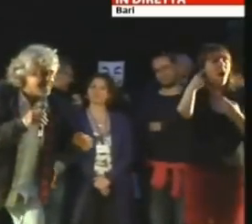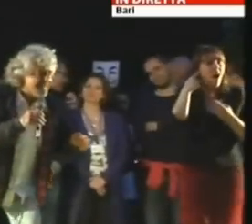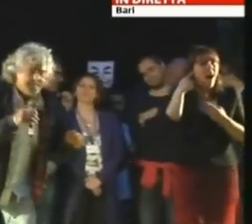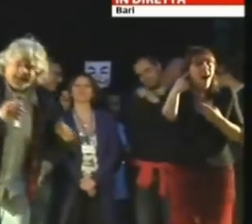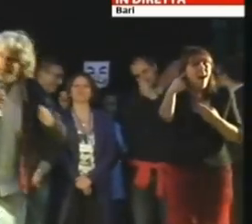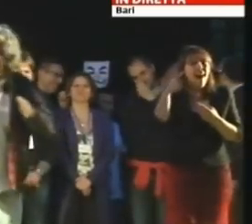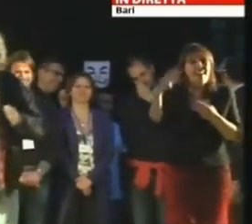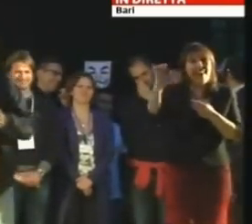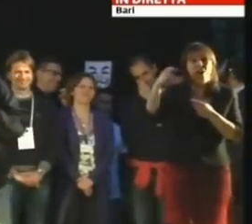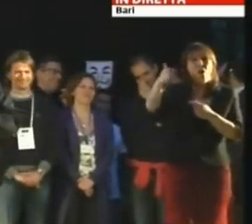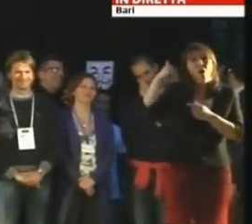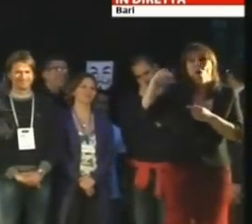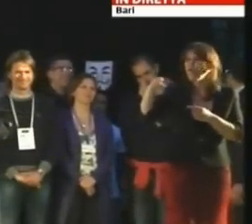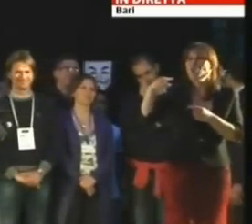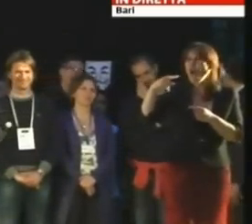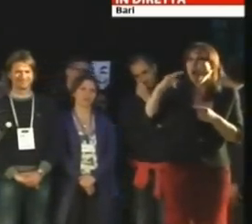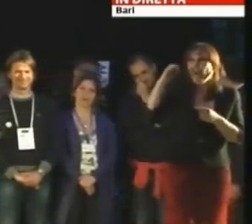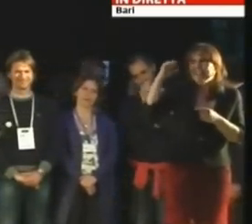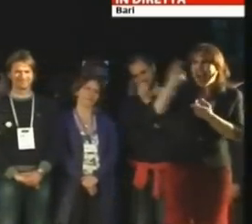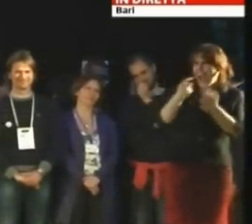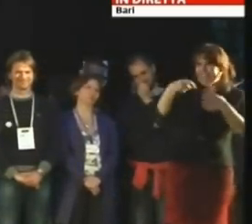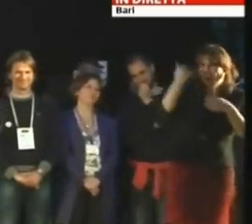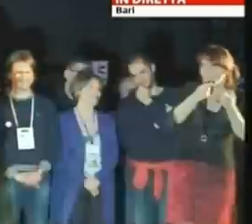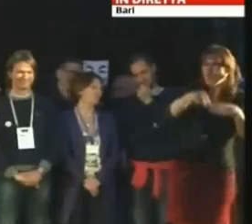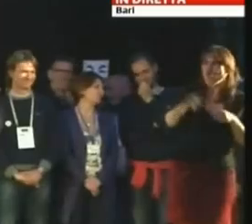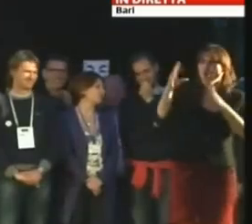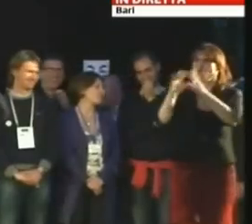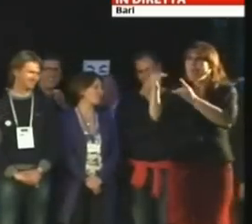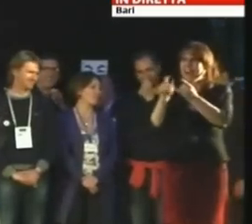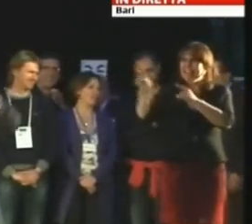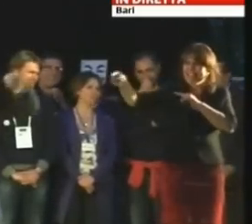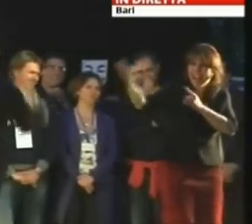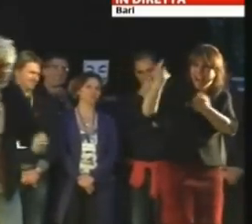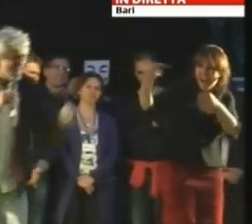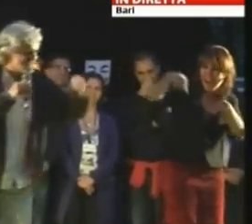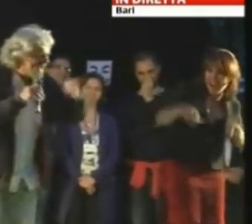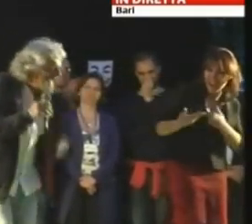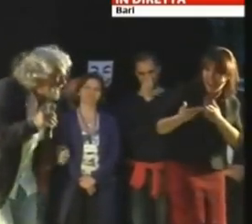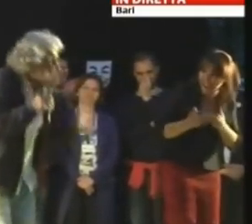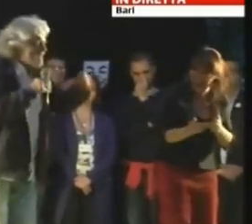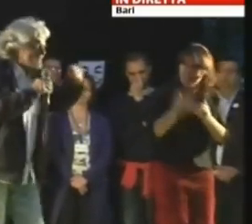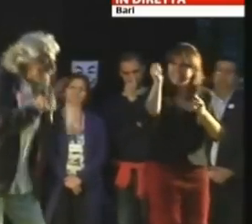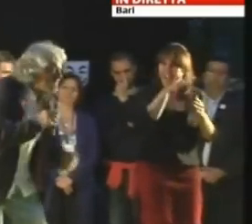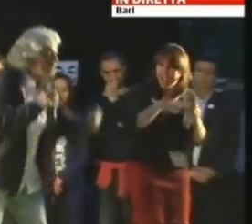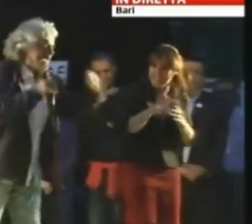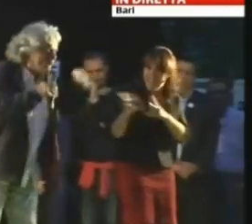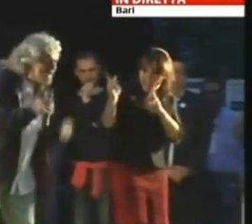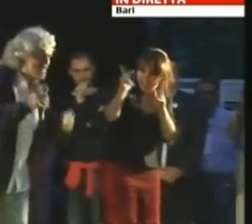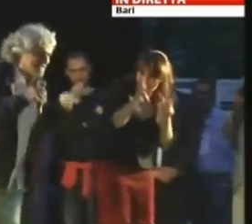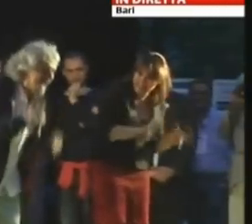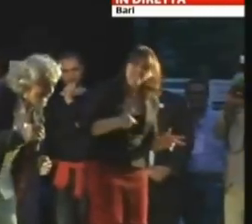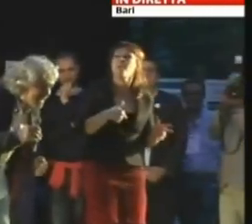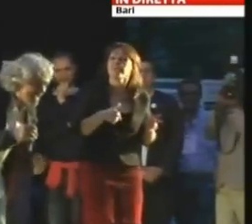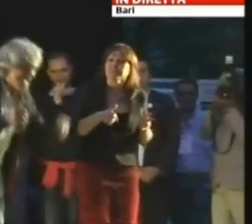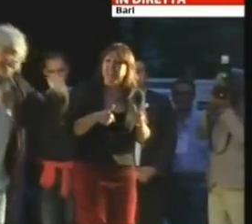sardo, perché belava in rumeno. Erano pecore rumene che venivano in Sardegna, facevano il